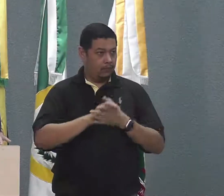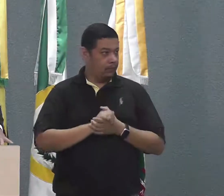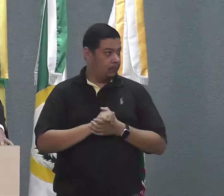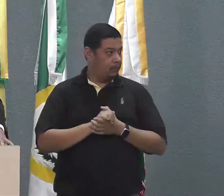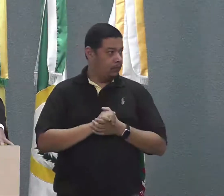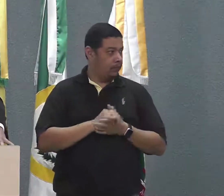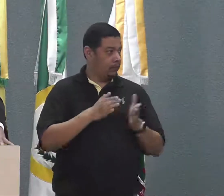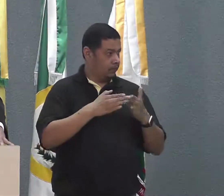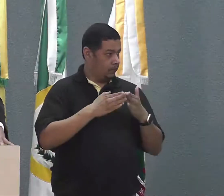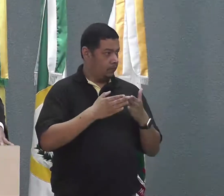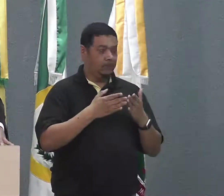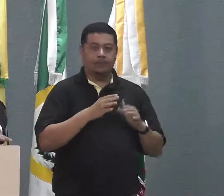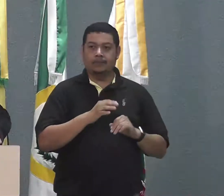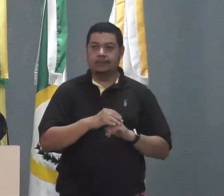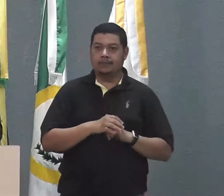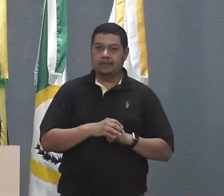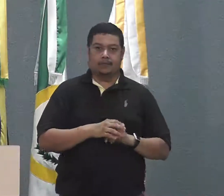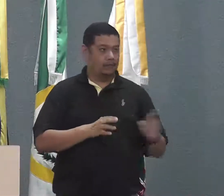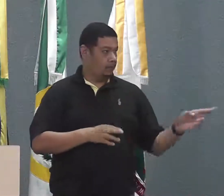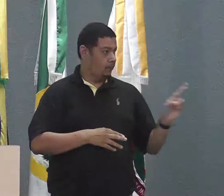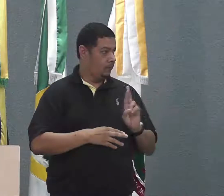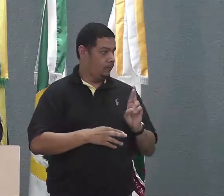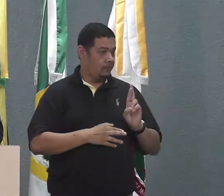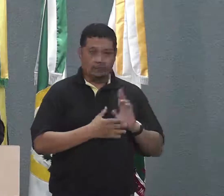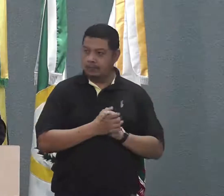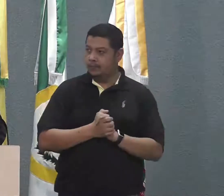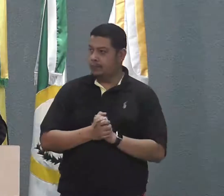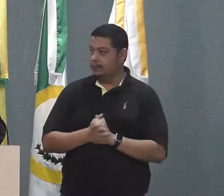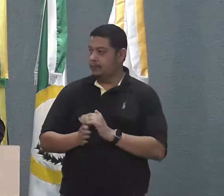aguardo a resposta dessa casa.